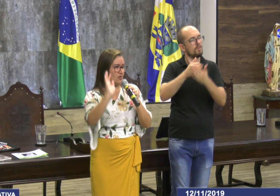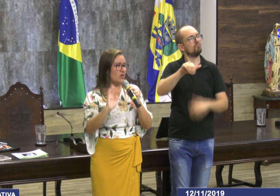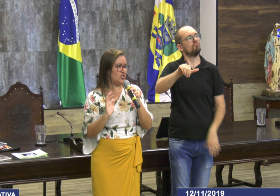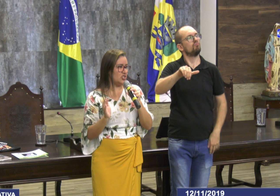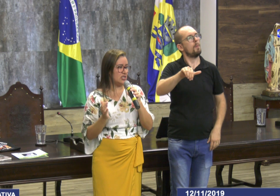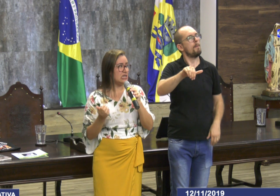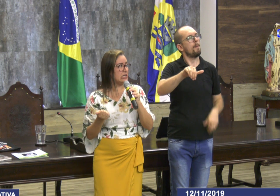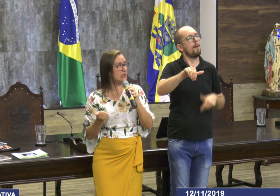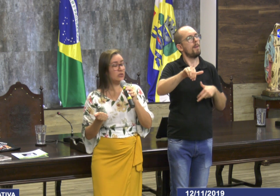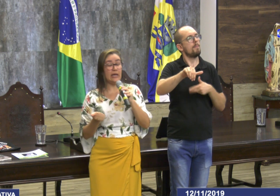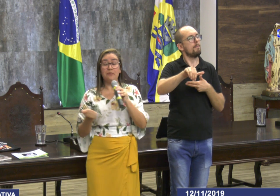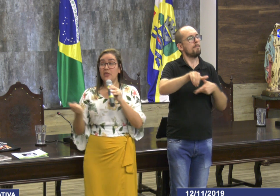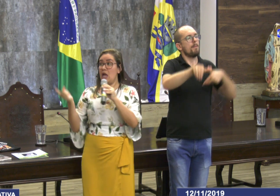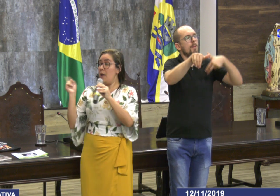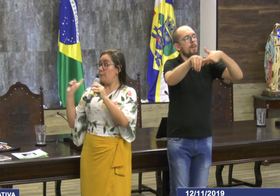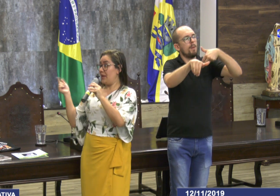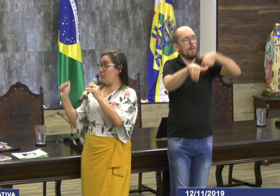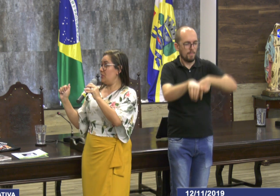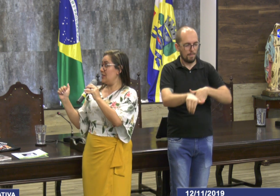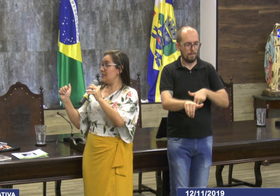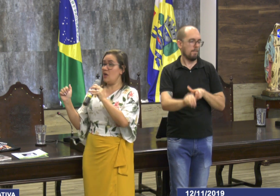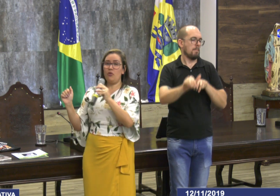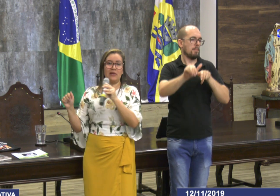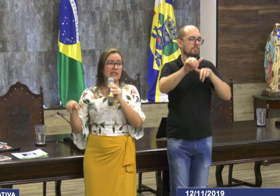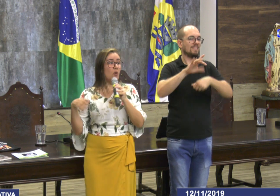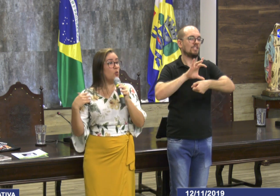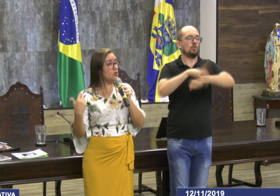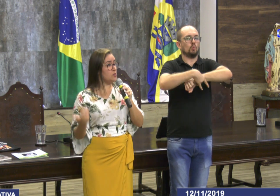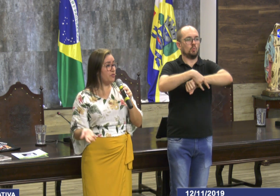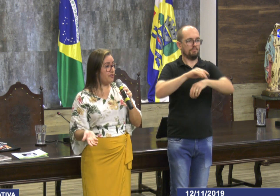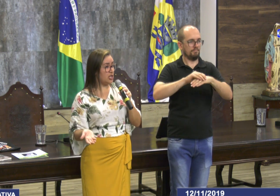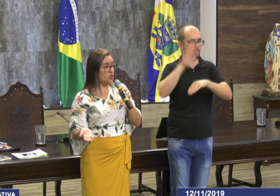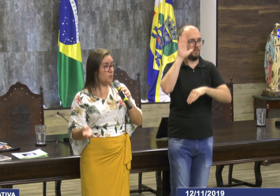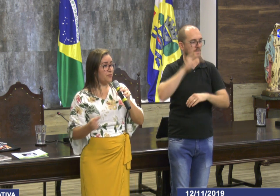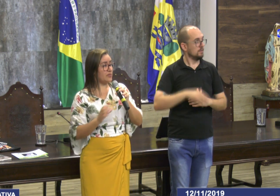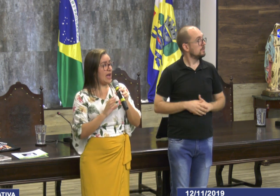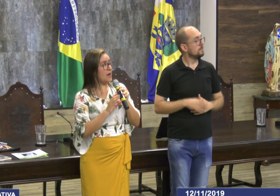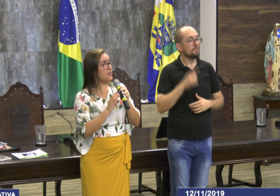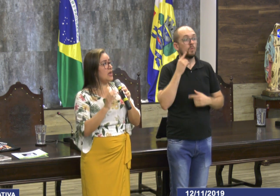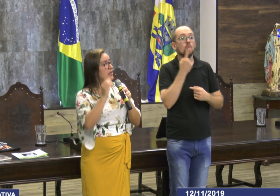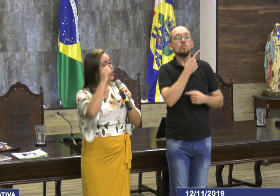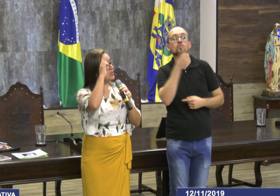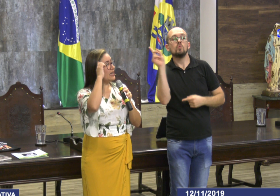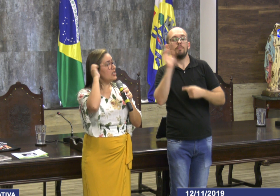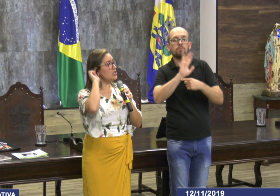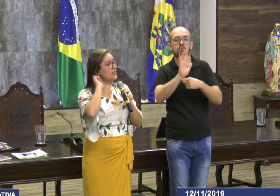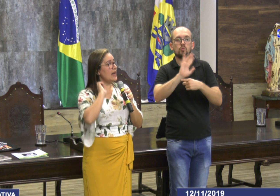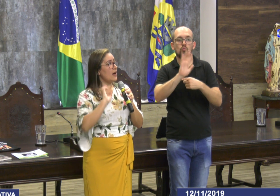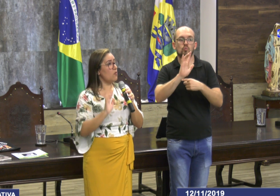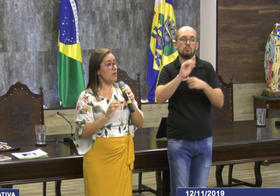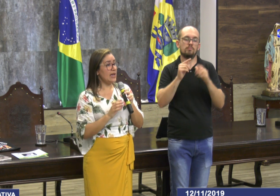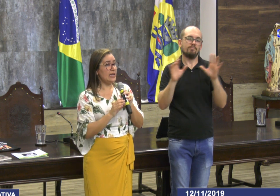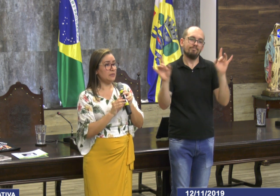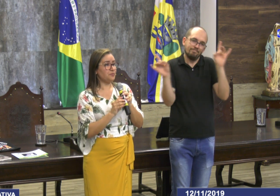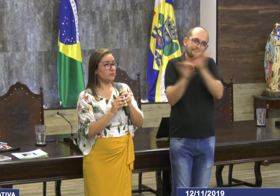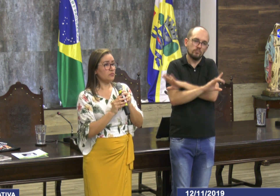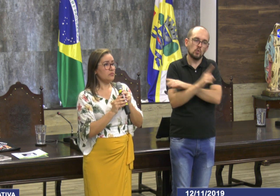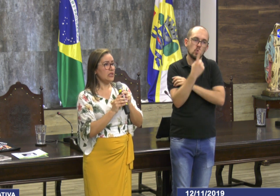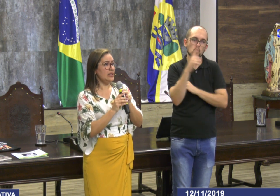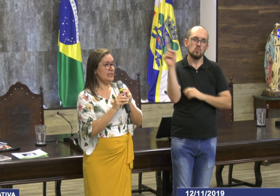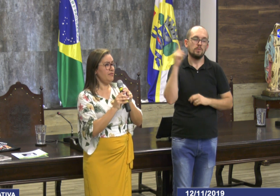tranquila com a gente guiando, né? Para finalizar, eu vou passar o último vídeo, tá? Que eu gostaria de encerrar com